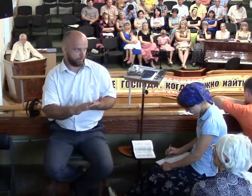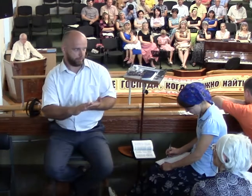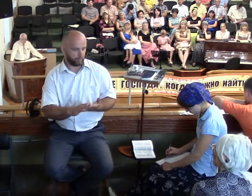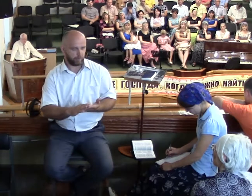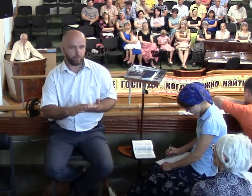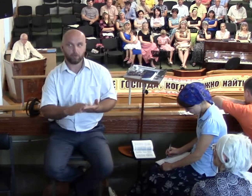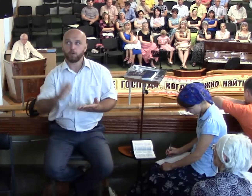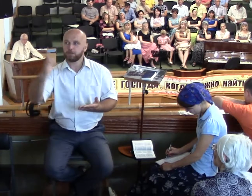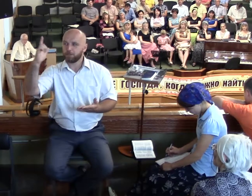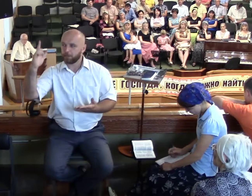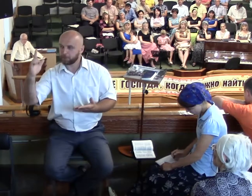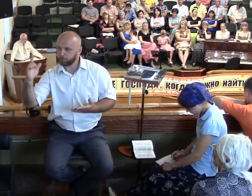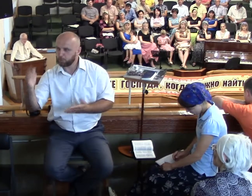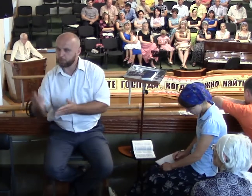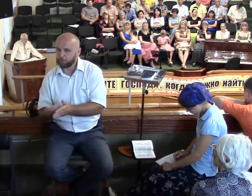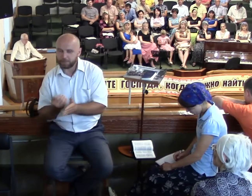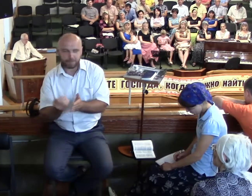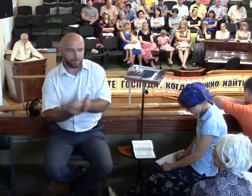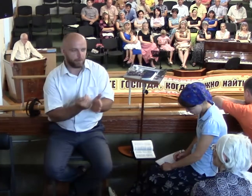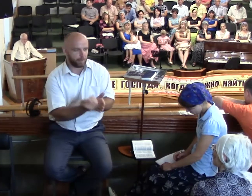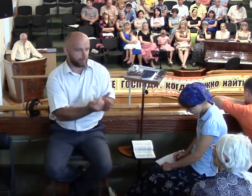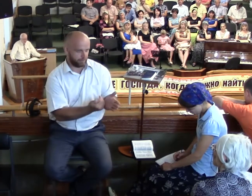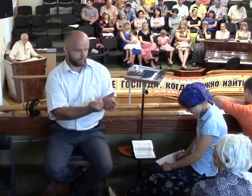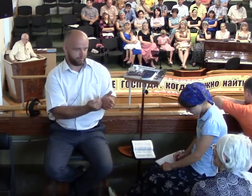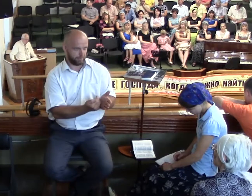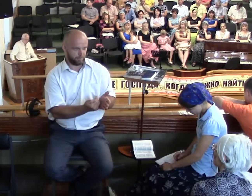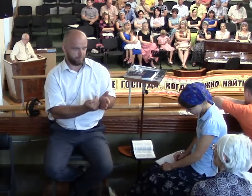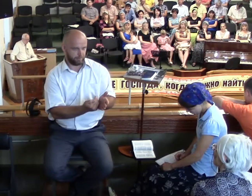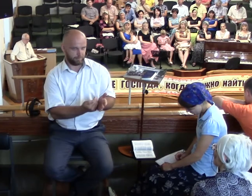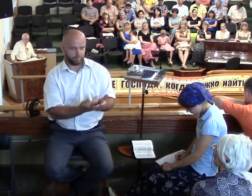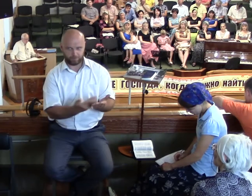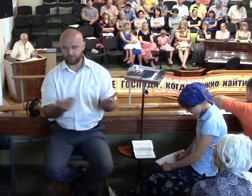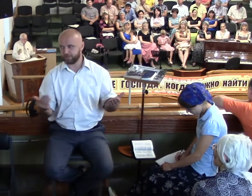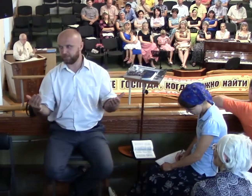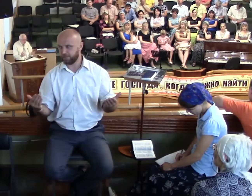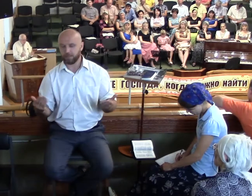призывающими имя Господа нашего Иисуса Христа во всяком месте у них и у нас,